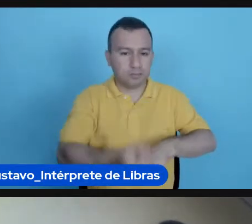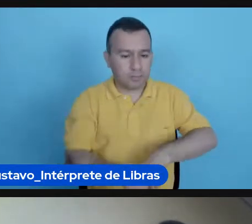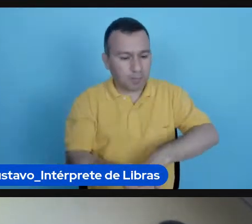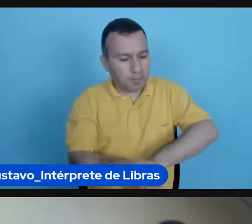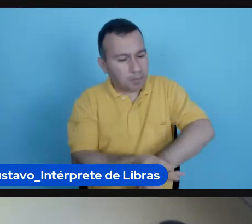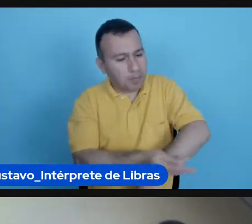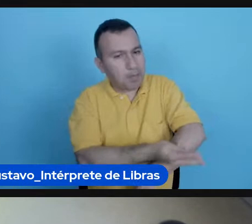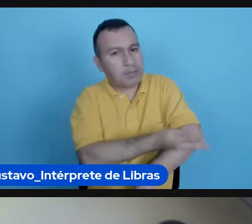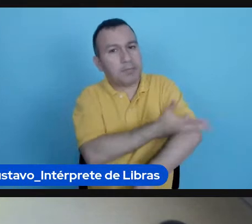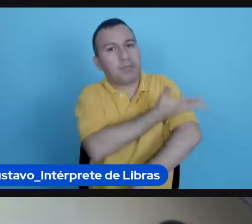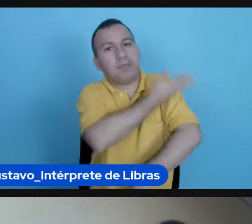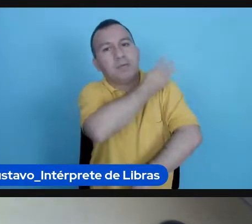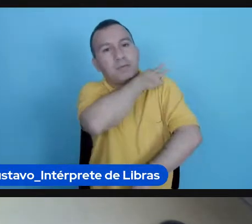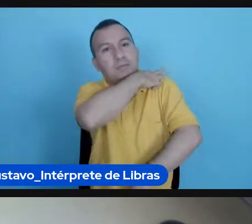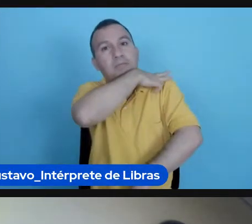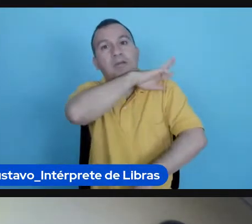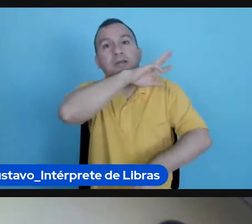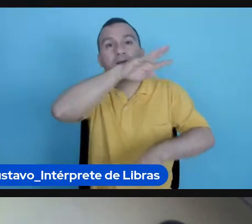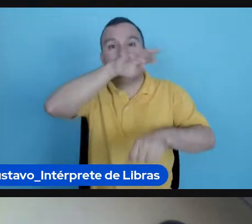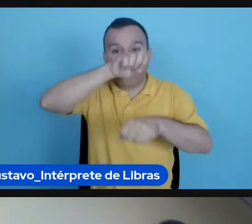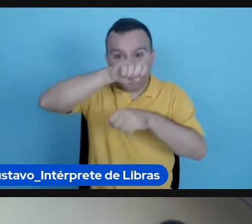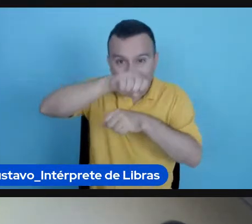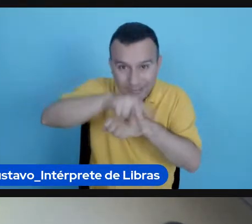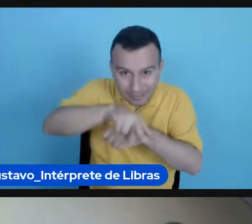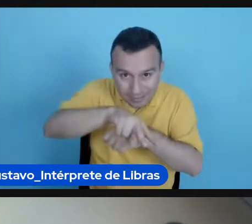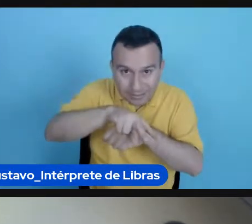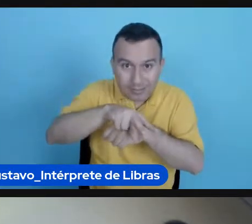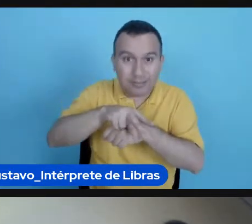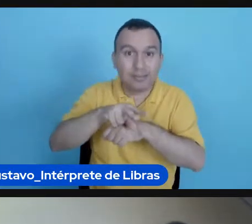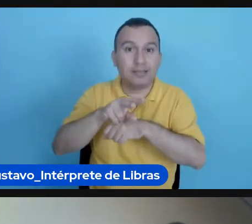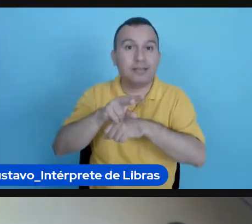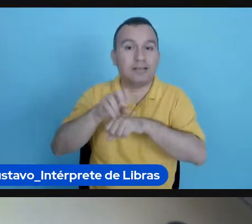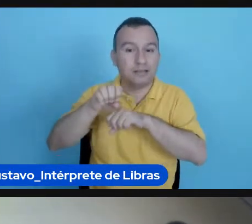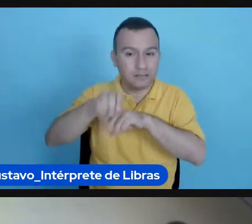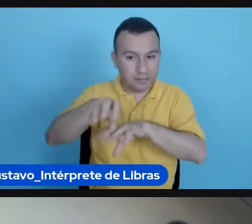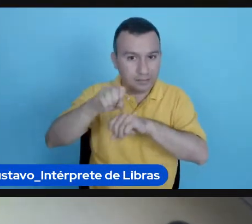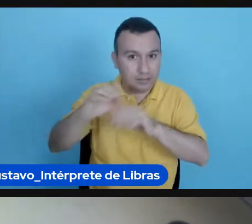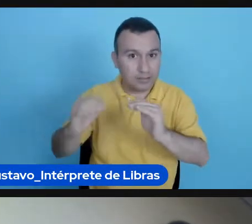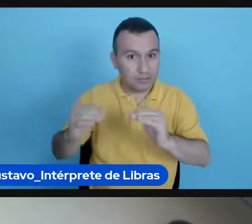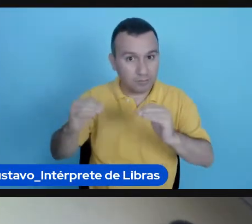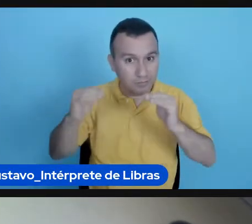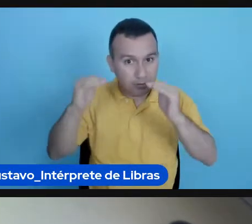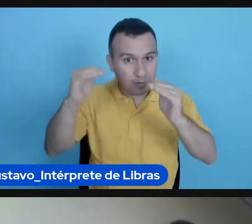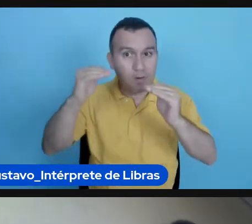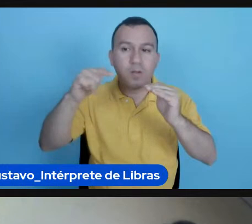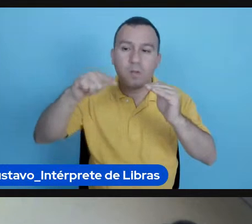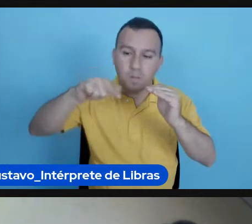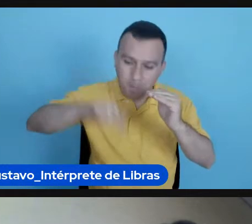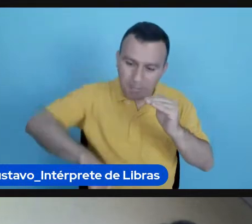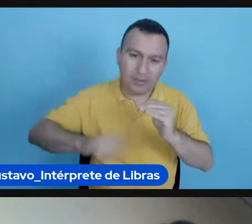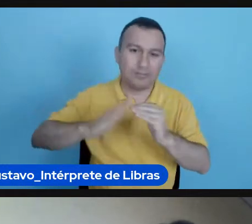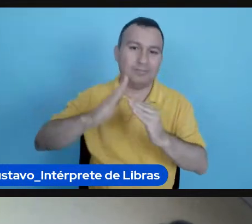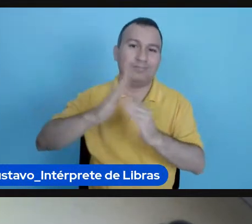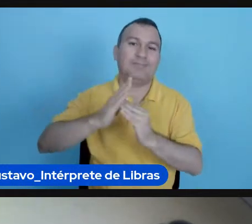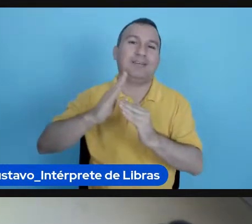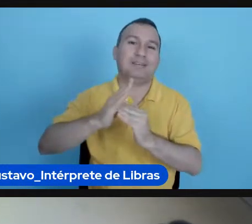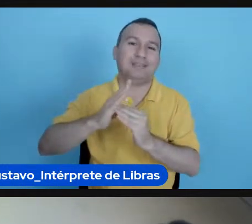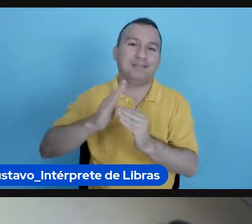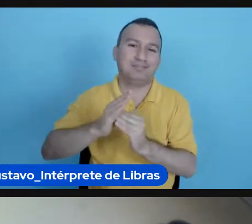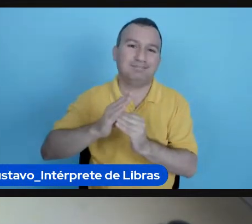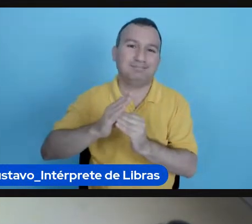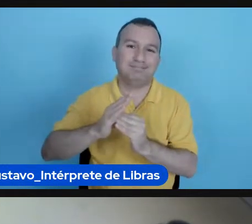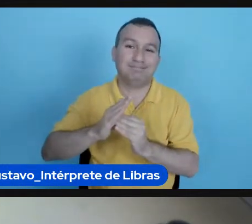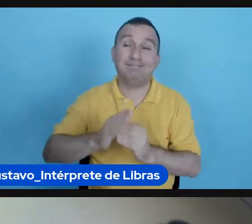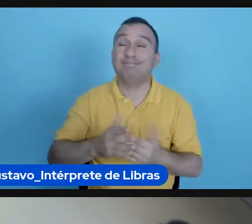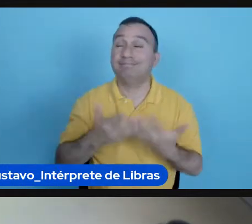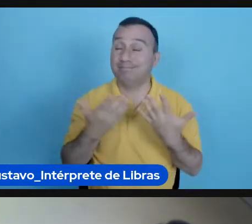aí mais outra barreira. Então, são múltiplas barreiras. E isso vai sempre